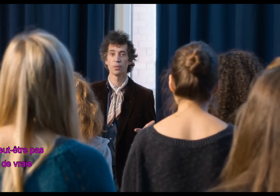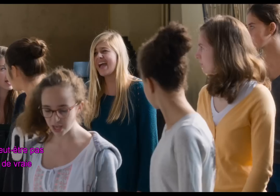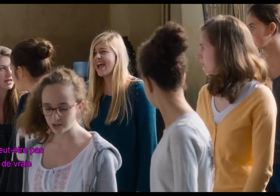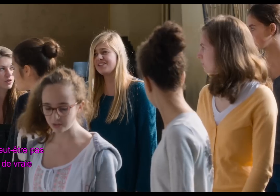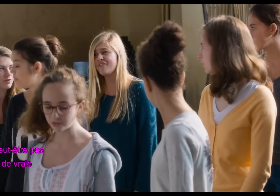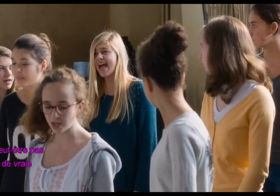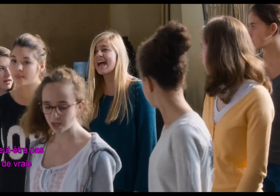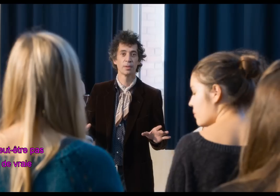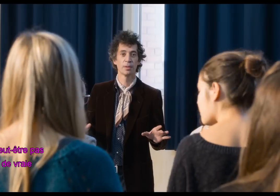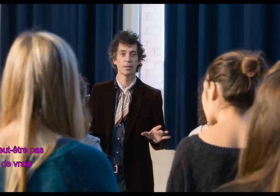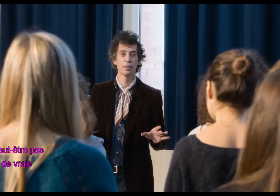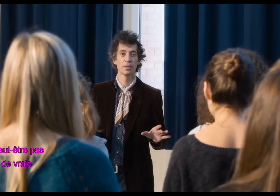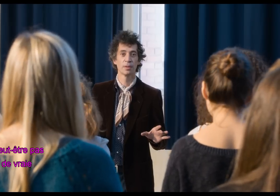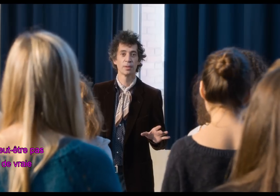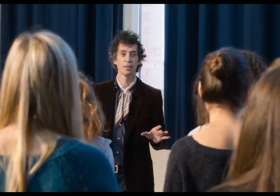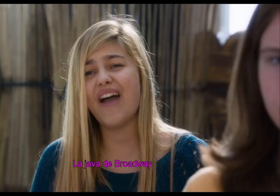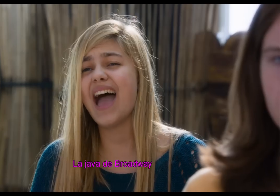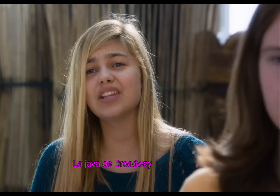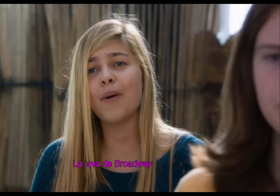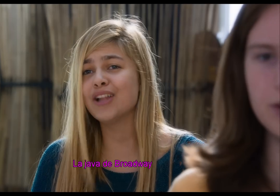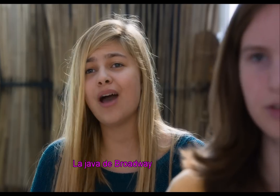vrai de vrai La cheval de Broadway